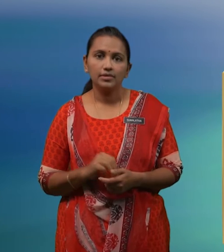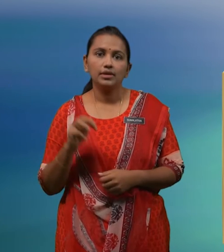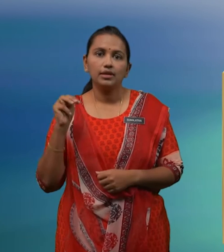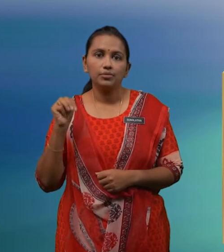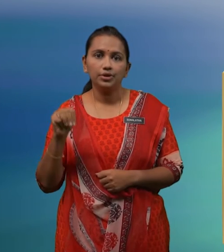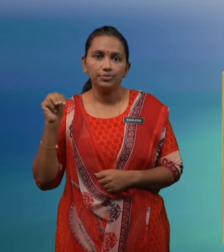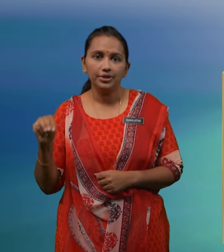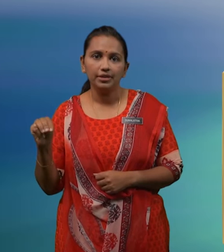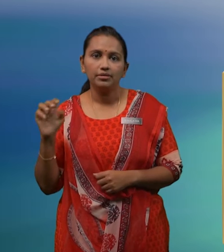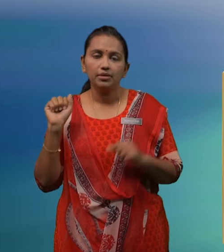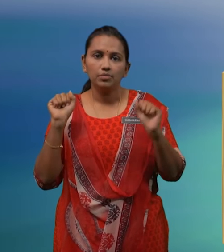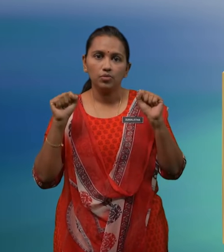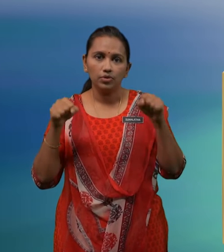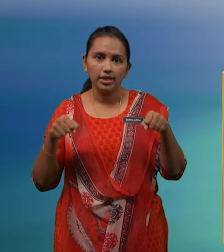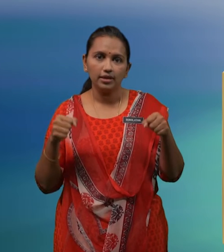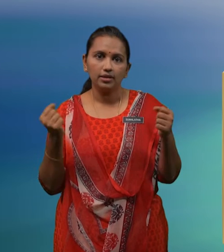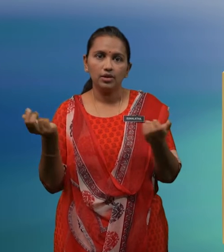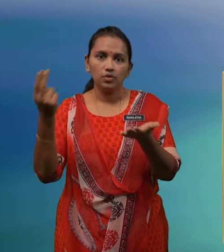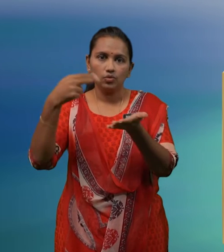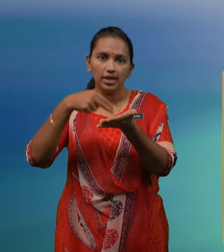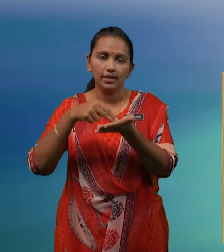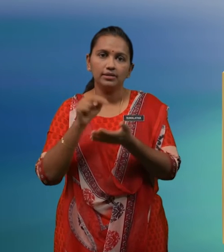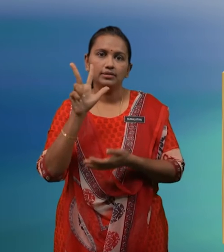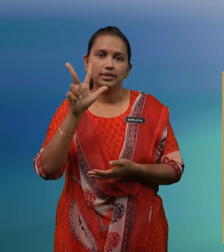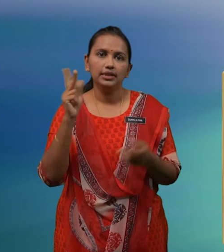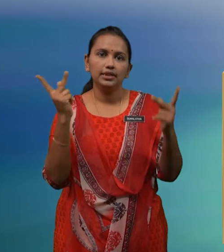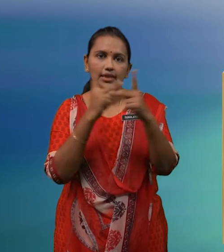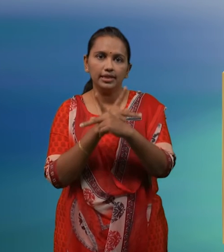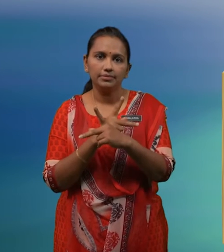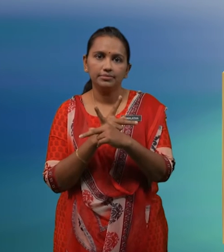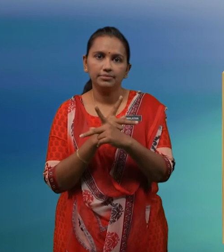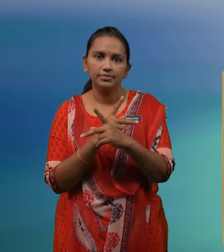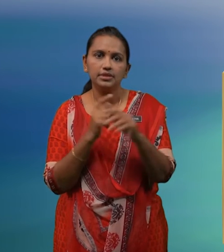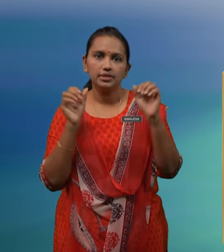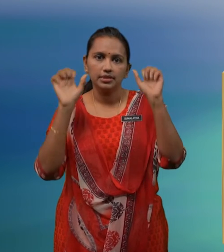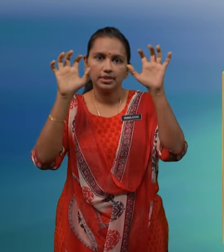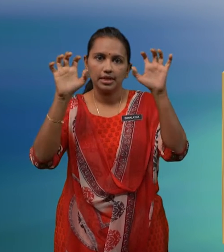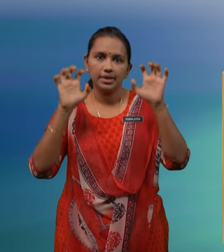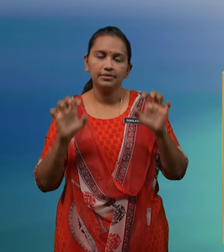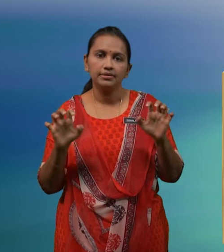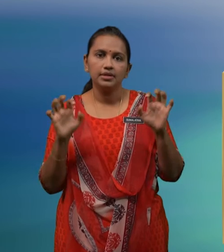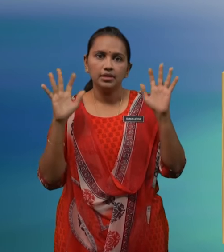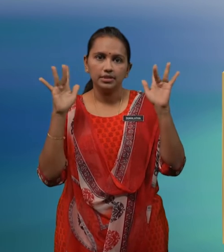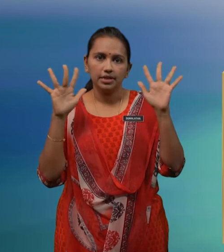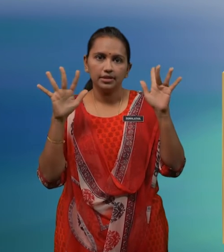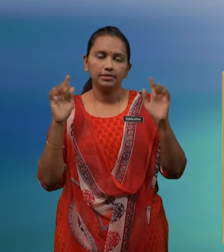Okey, murid-murid boleh ulang 3 kali senaman jari